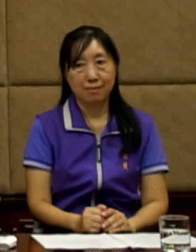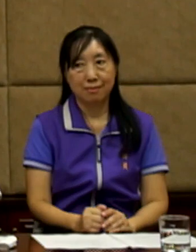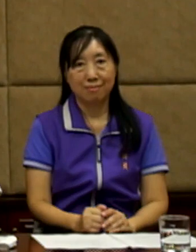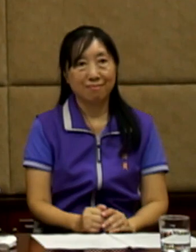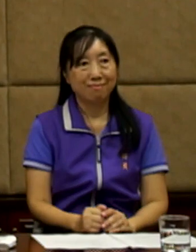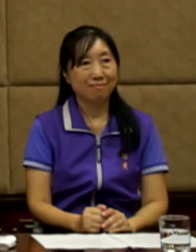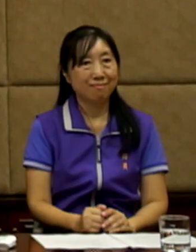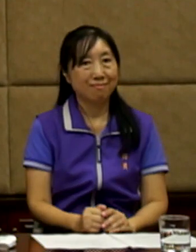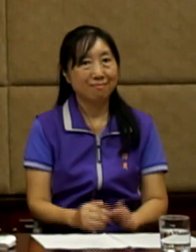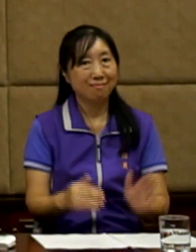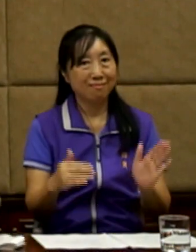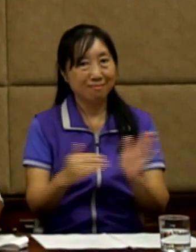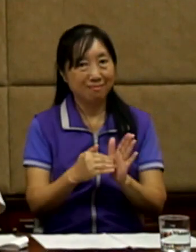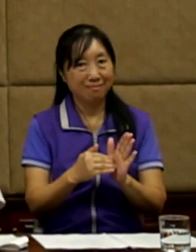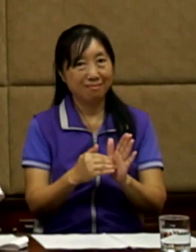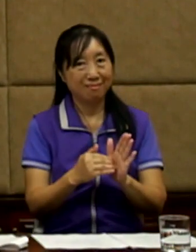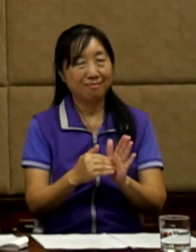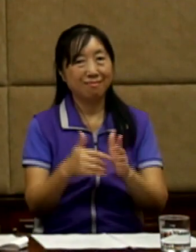好，